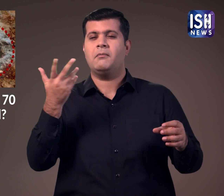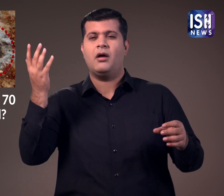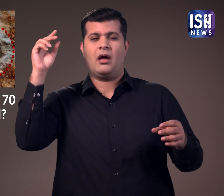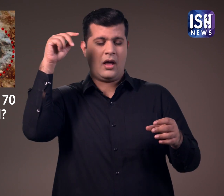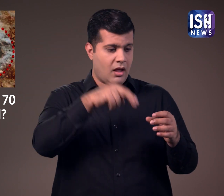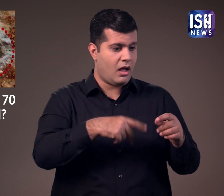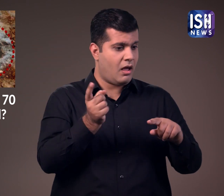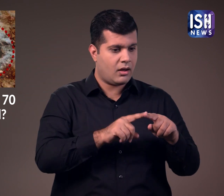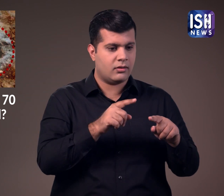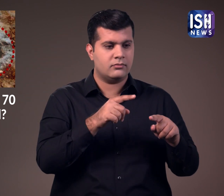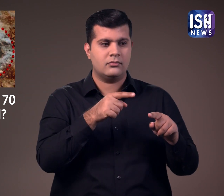नहीं है.